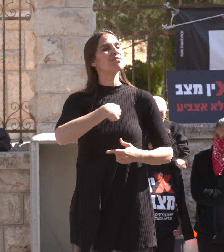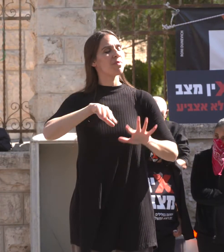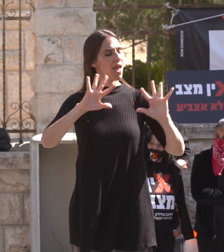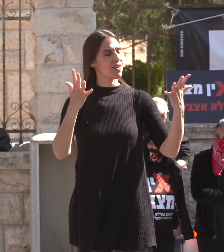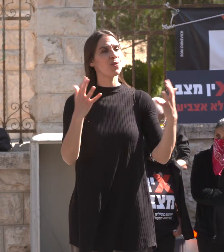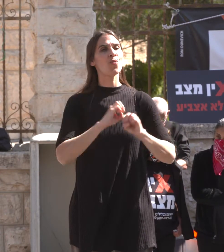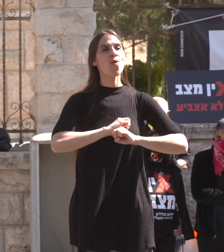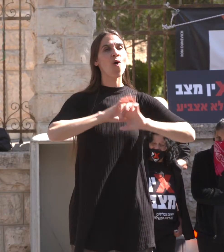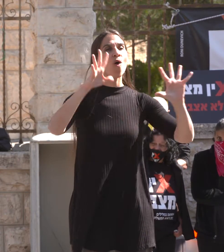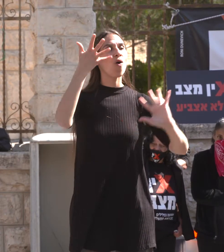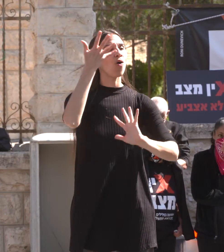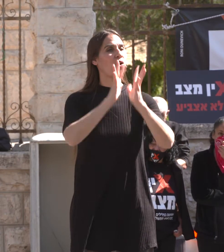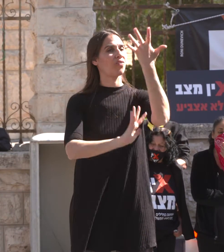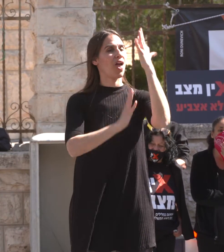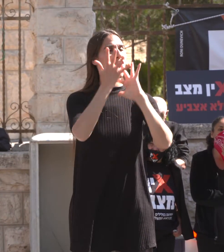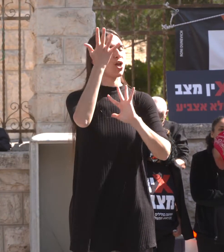בידינו אור